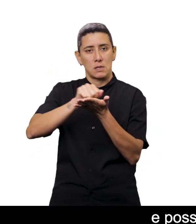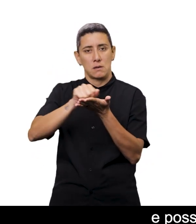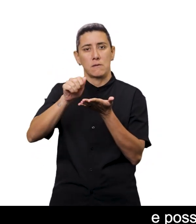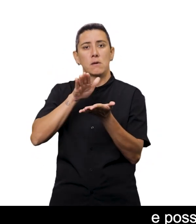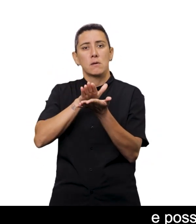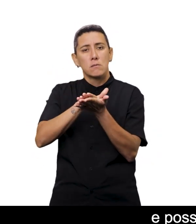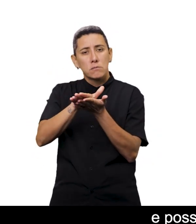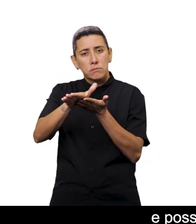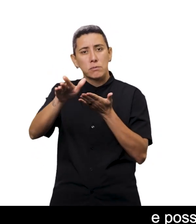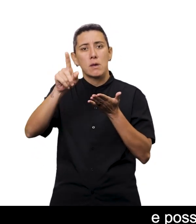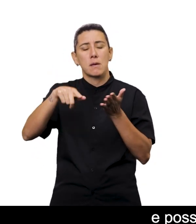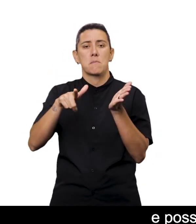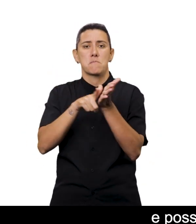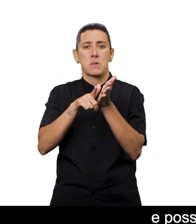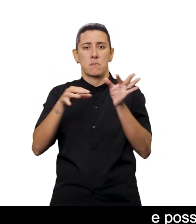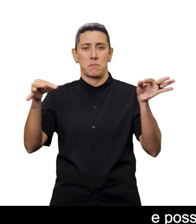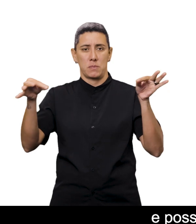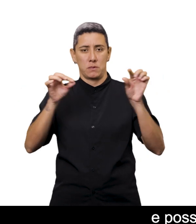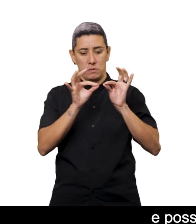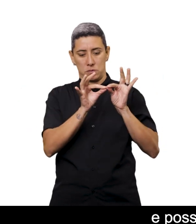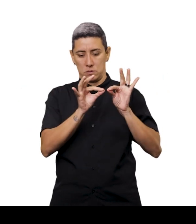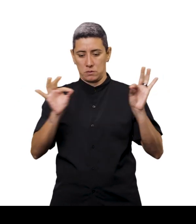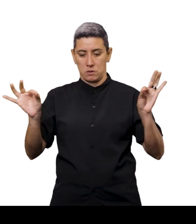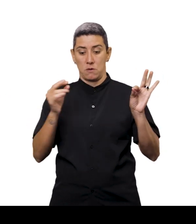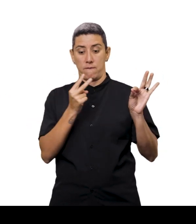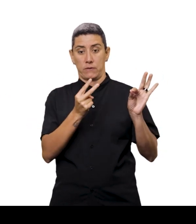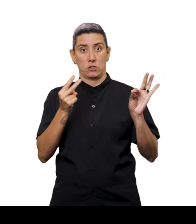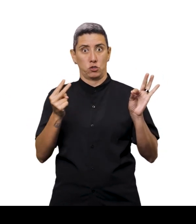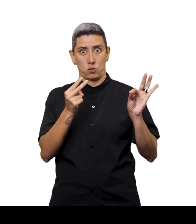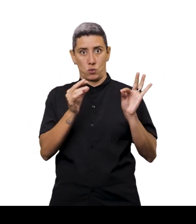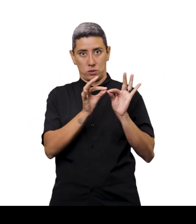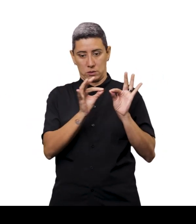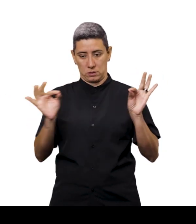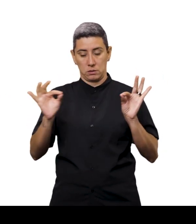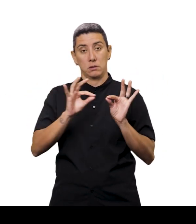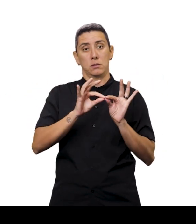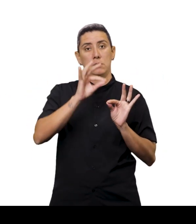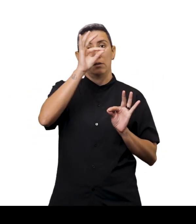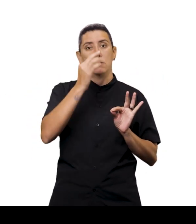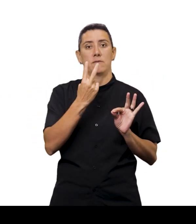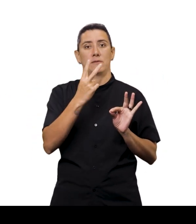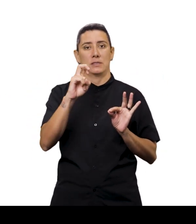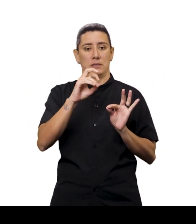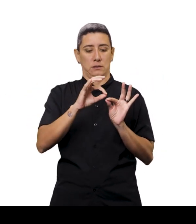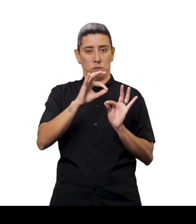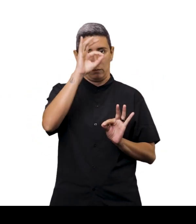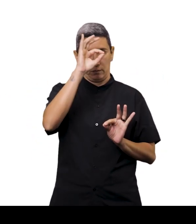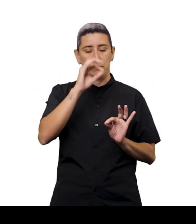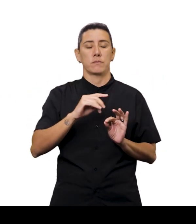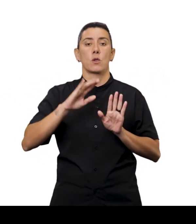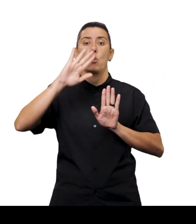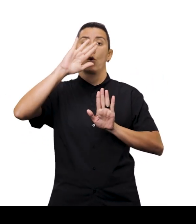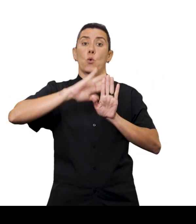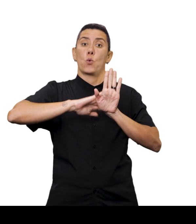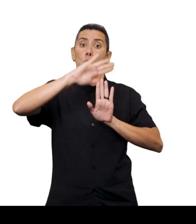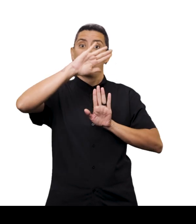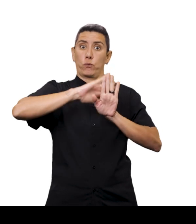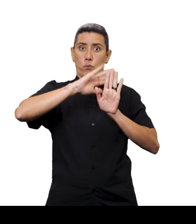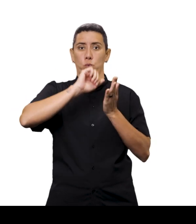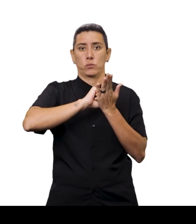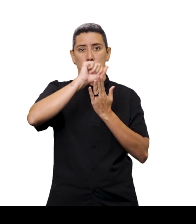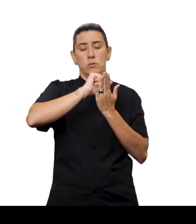de largura por 25 de altura. O fundo de serigrafia é vermelho vibrante, com variações